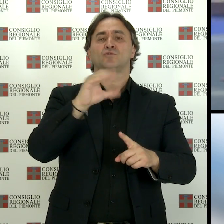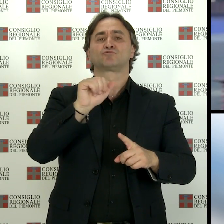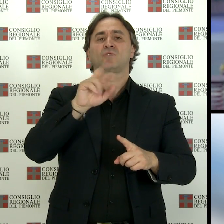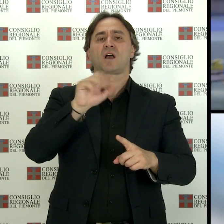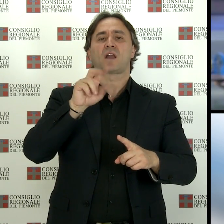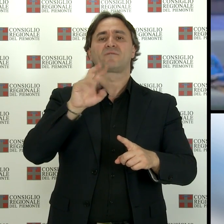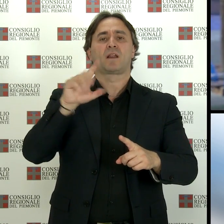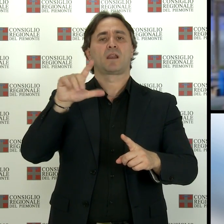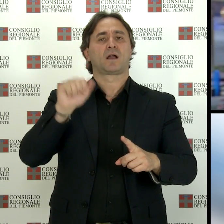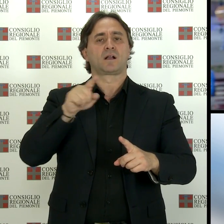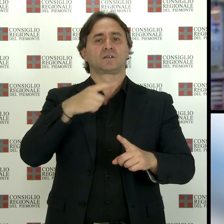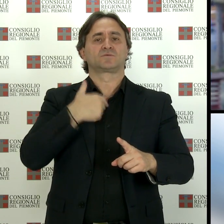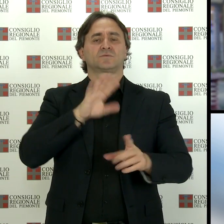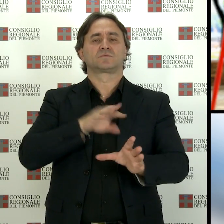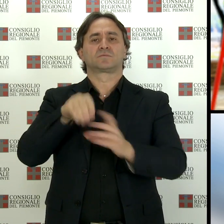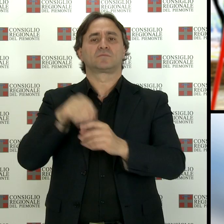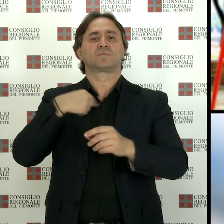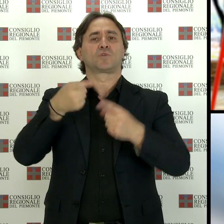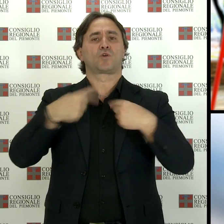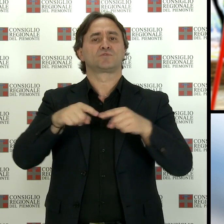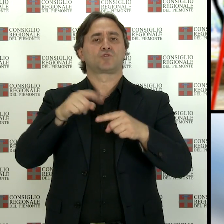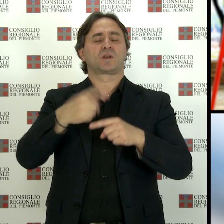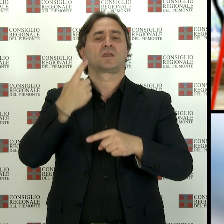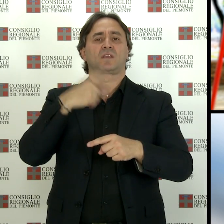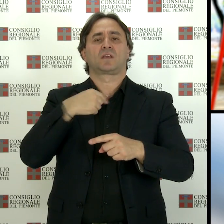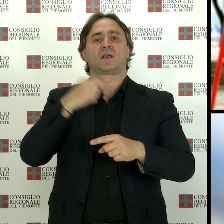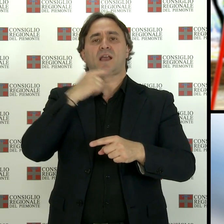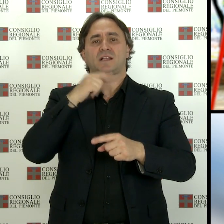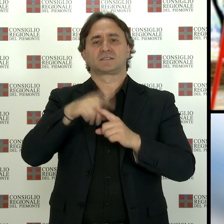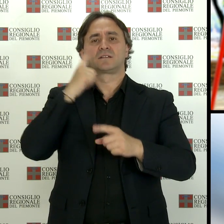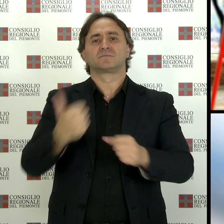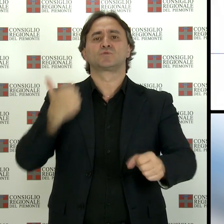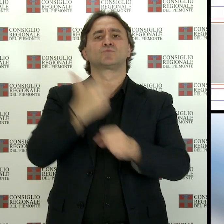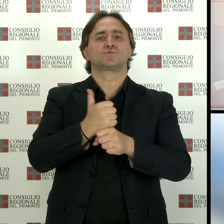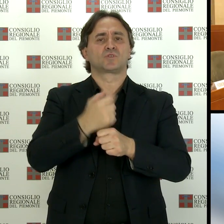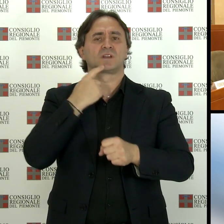quale componente della Commissione di Garanzia, in sostituzione di Mario Santoro.